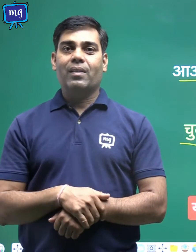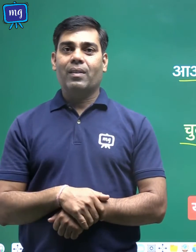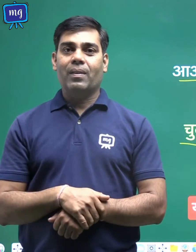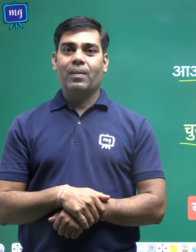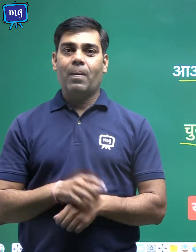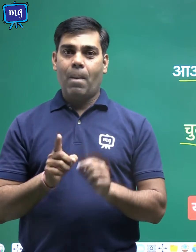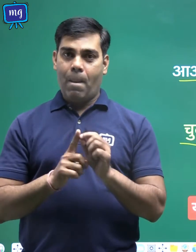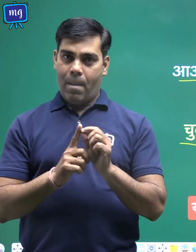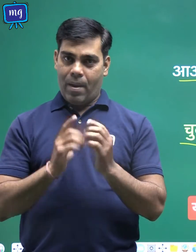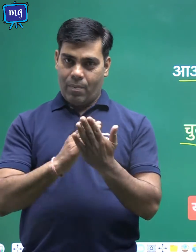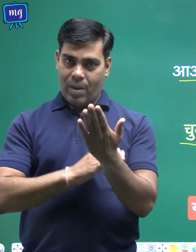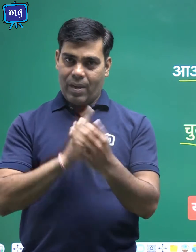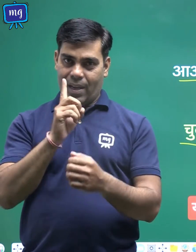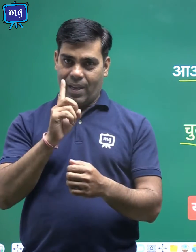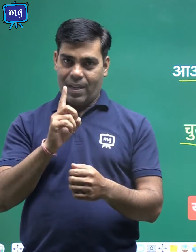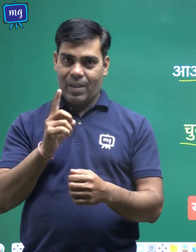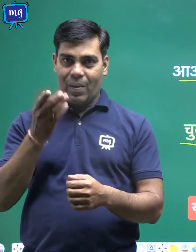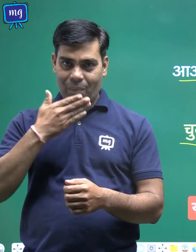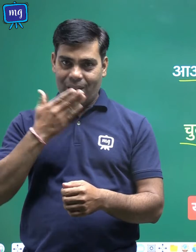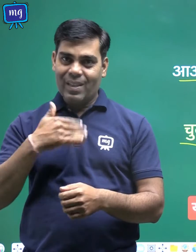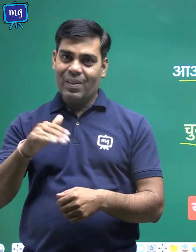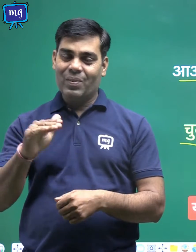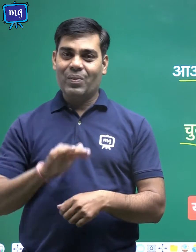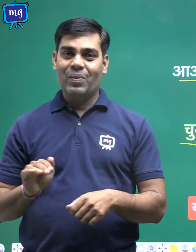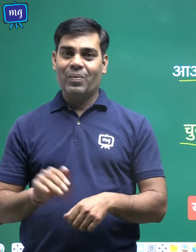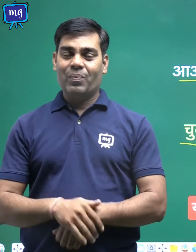भाग 1 पढ़ने जा रहे हैं।